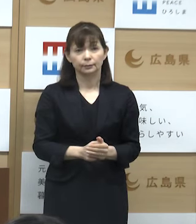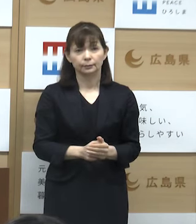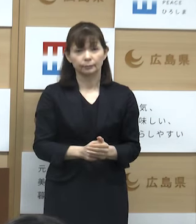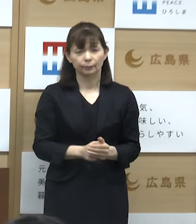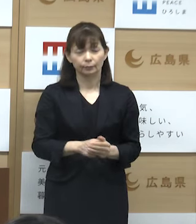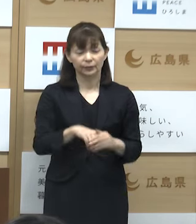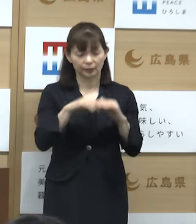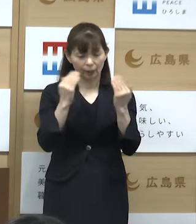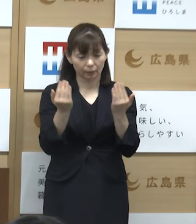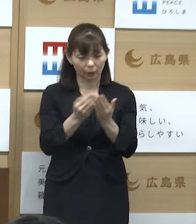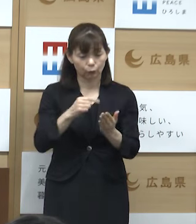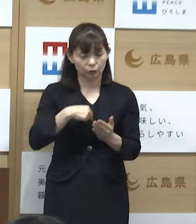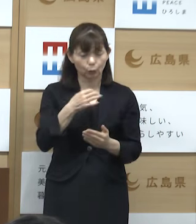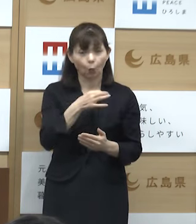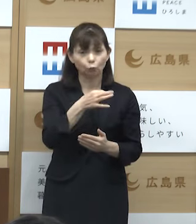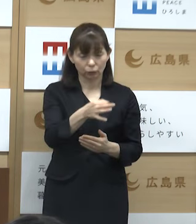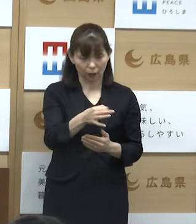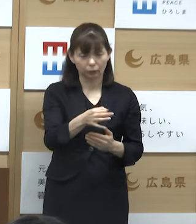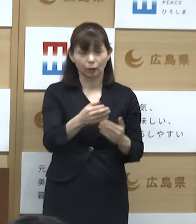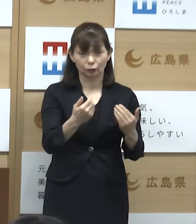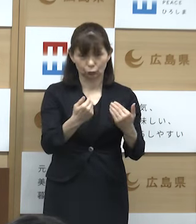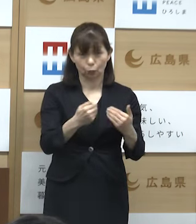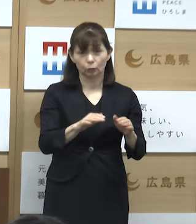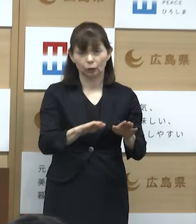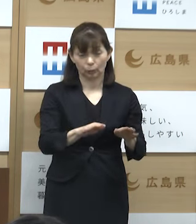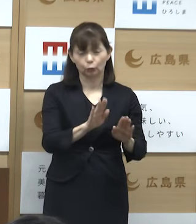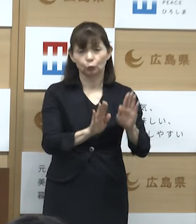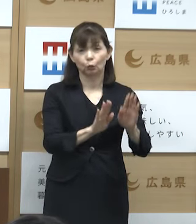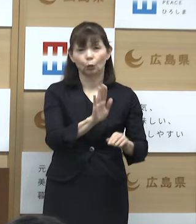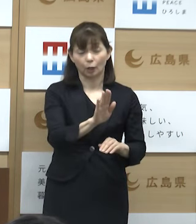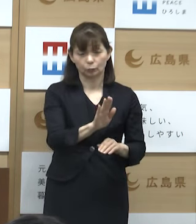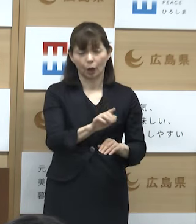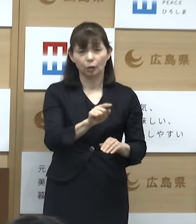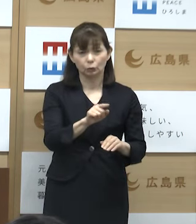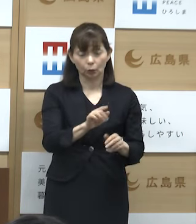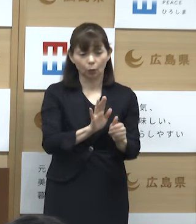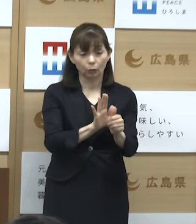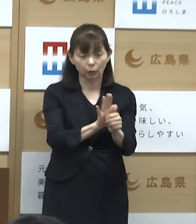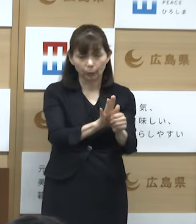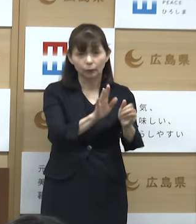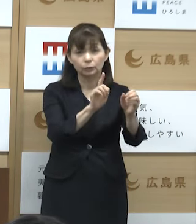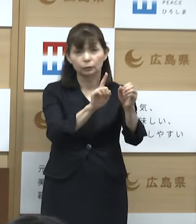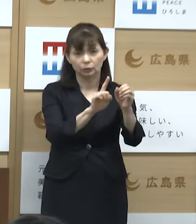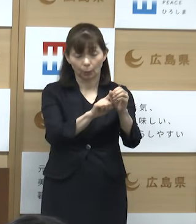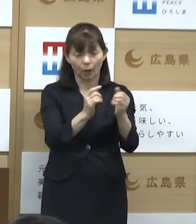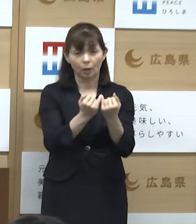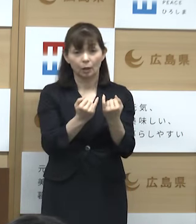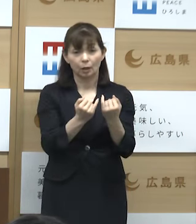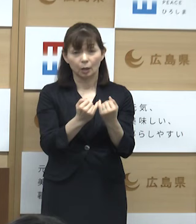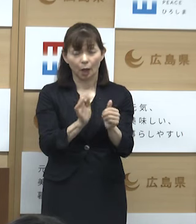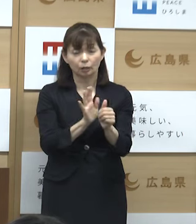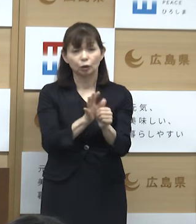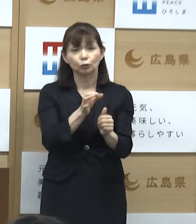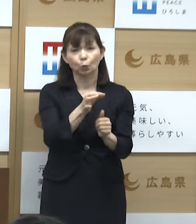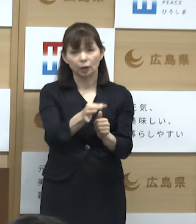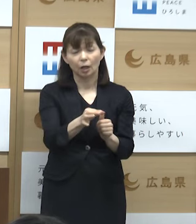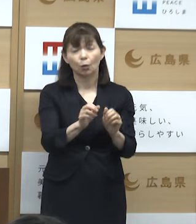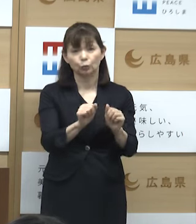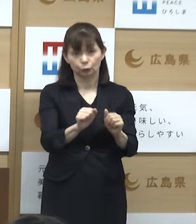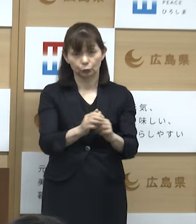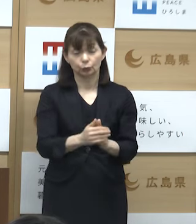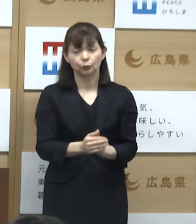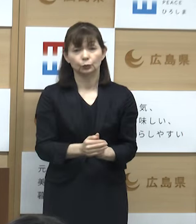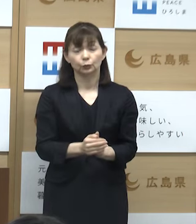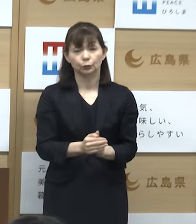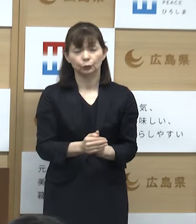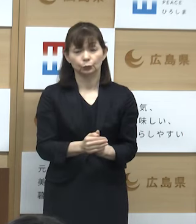自己負担になるので、それをカバーするということで、助成をしているという形になっています。そういう意味では